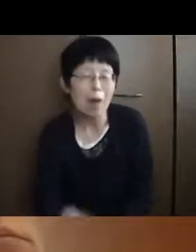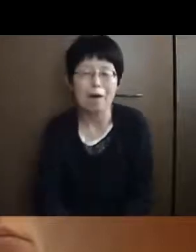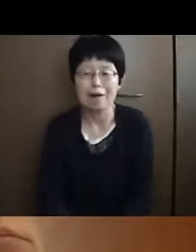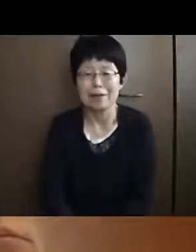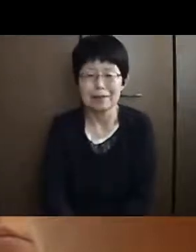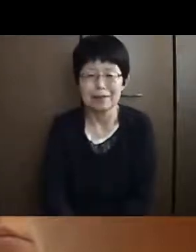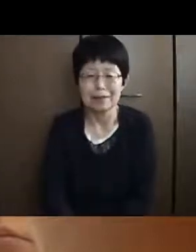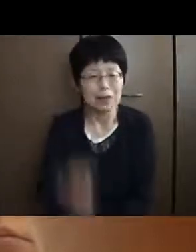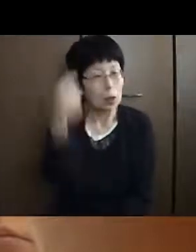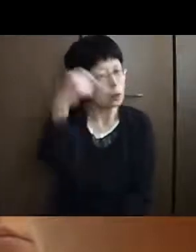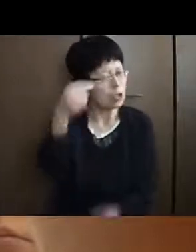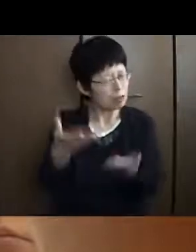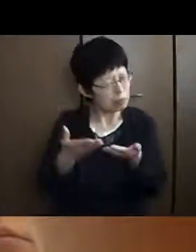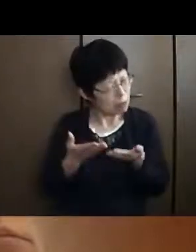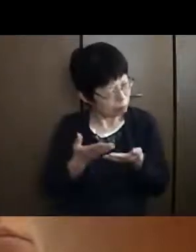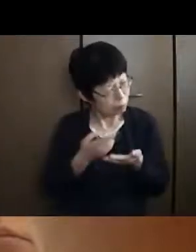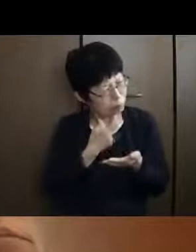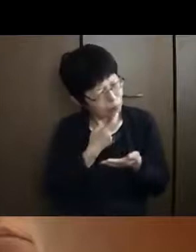多分ね。 How old are you?